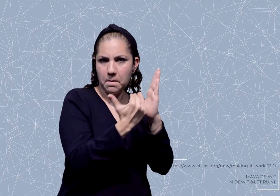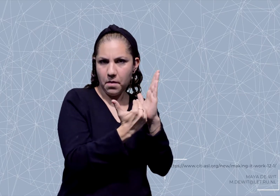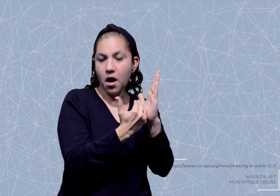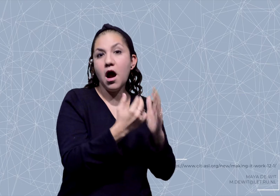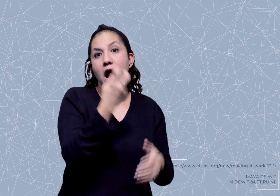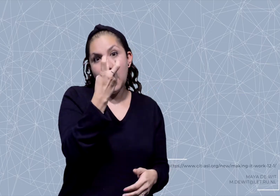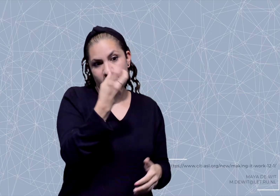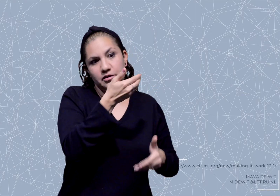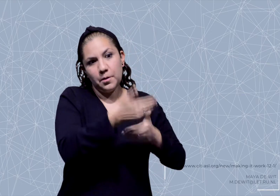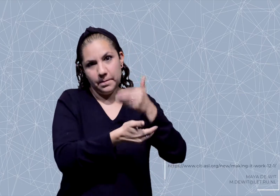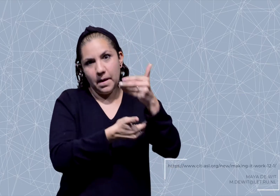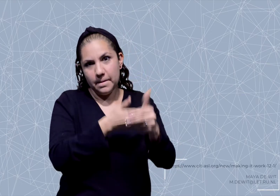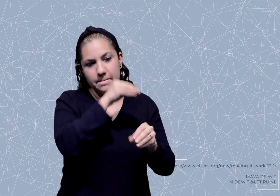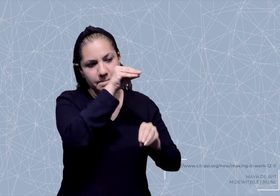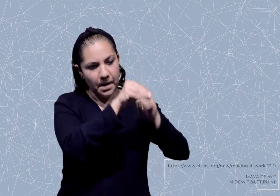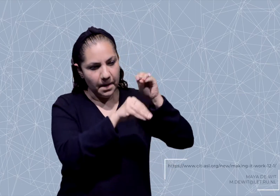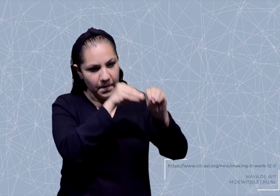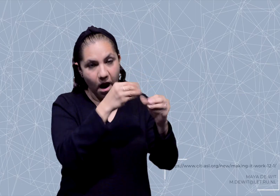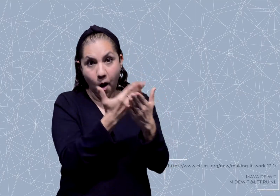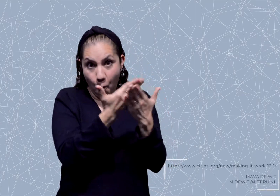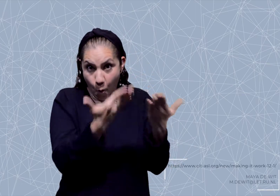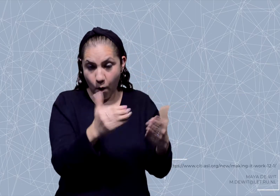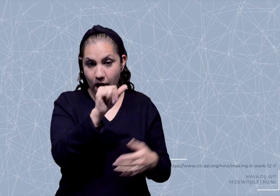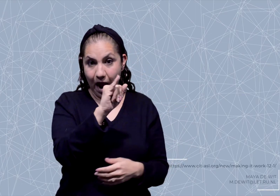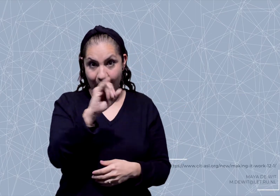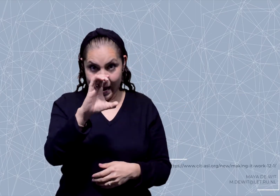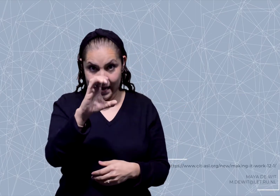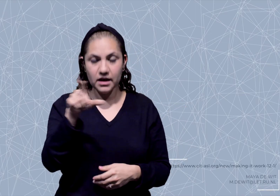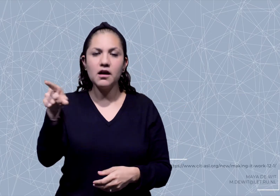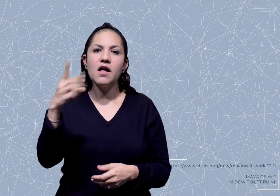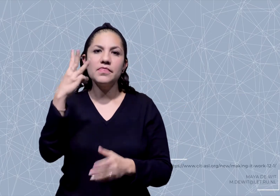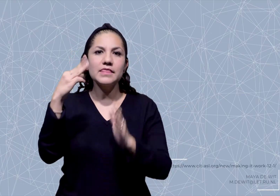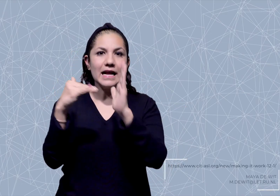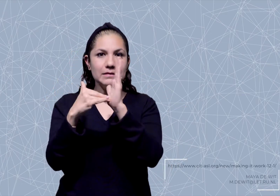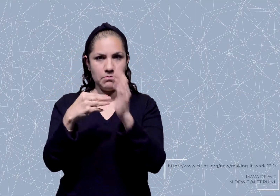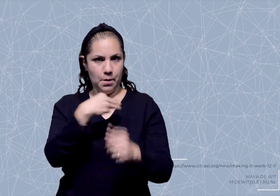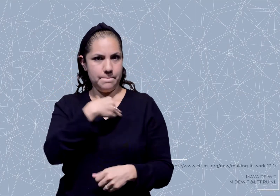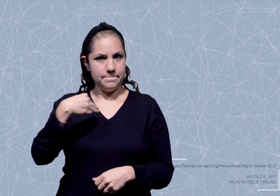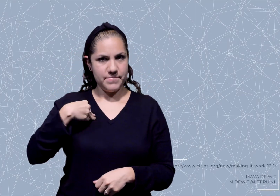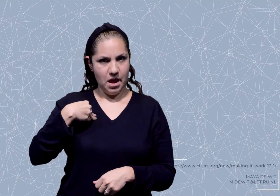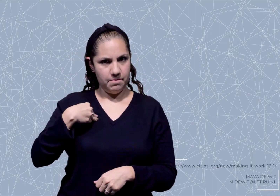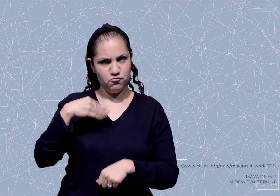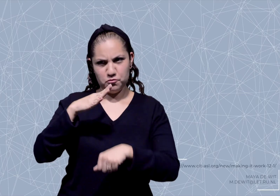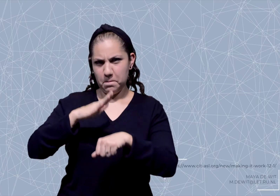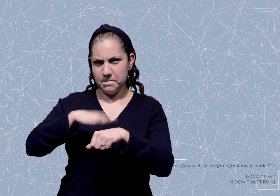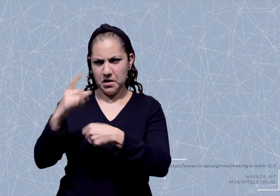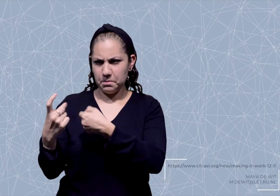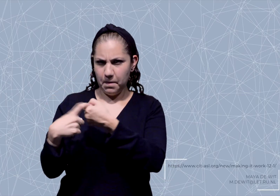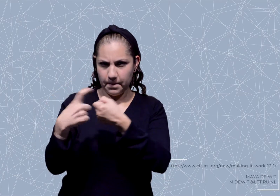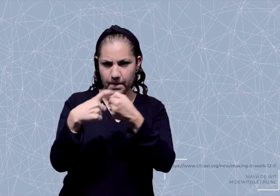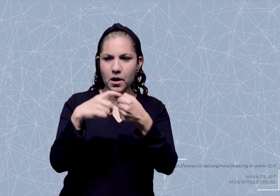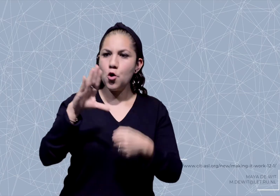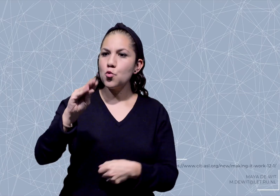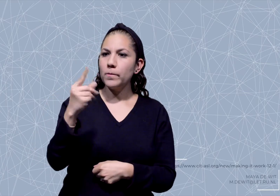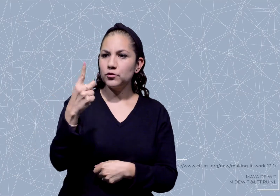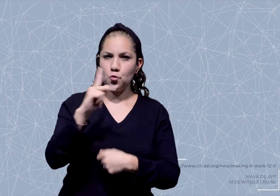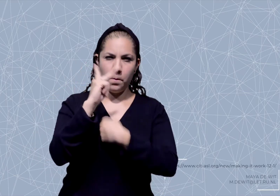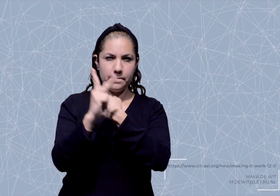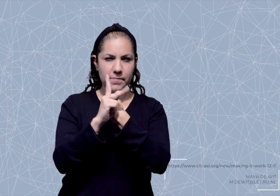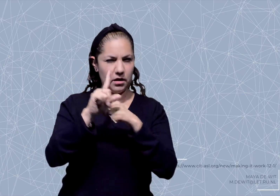IC cuenta con alrededor de 3,000 miembros de 91 países y sus estándares profesionales